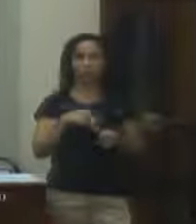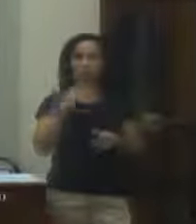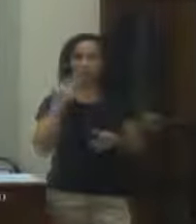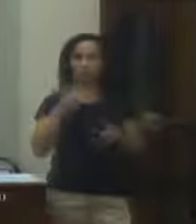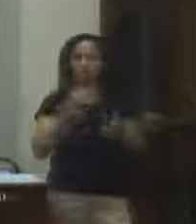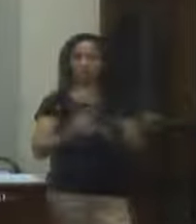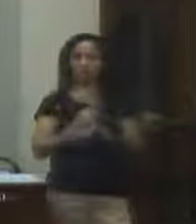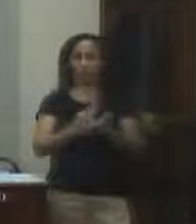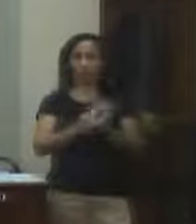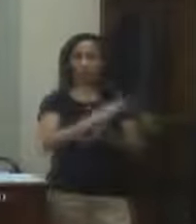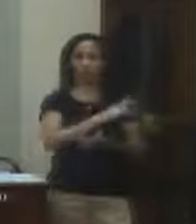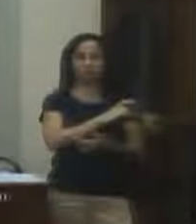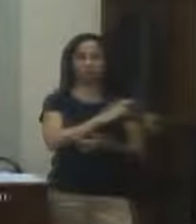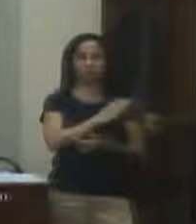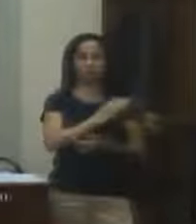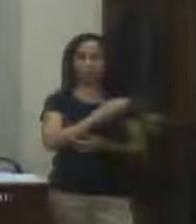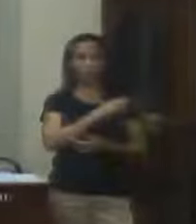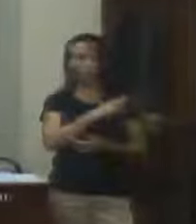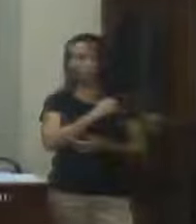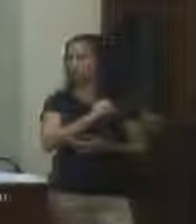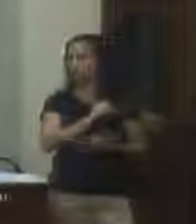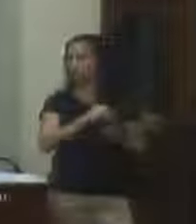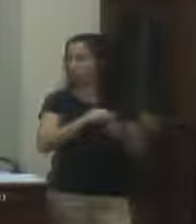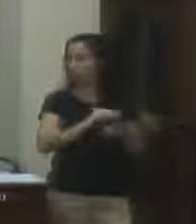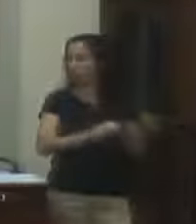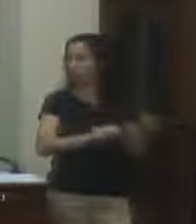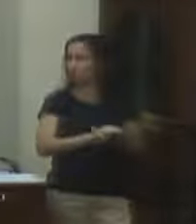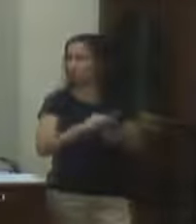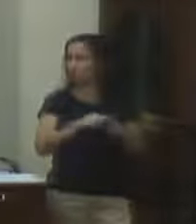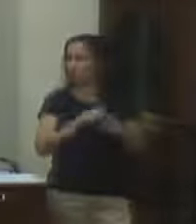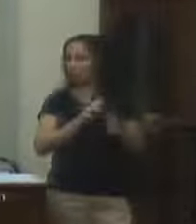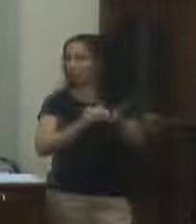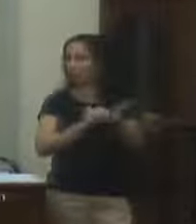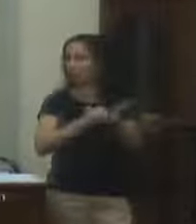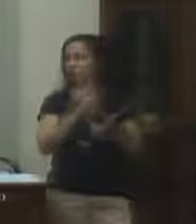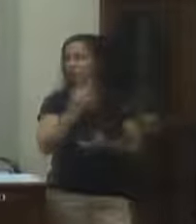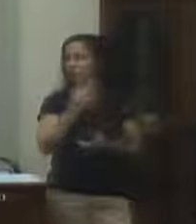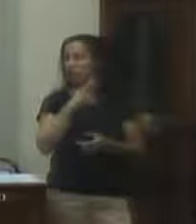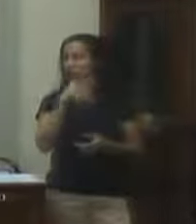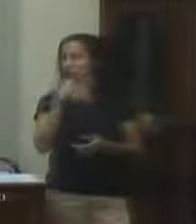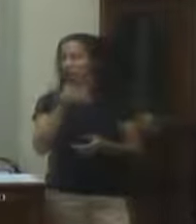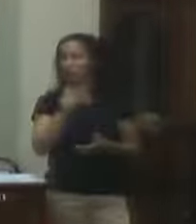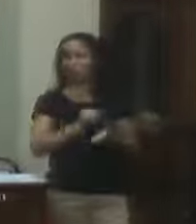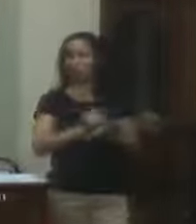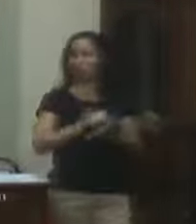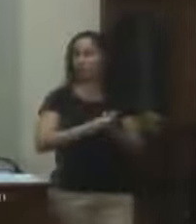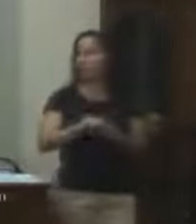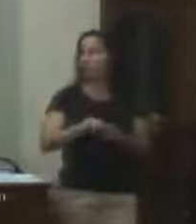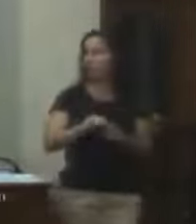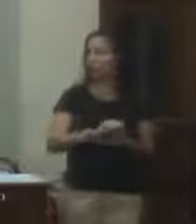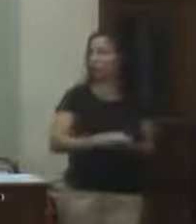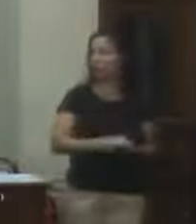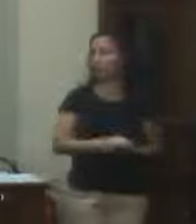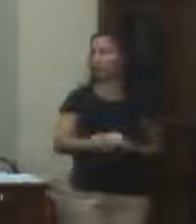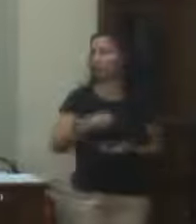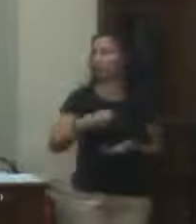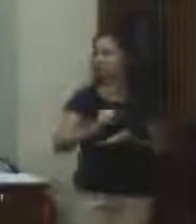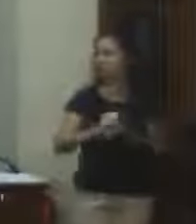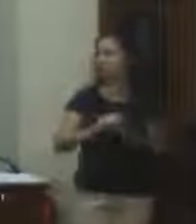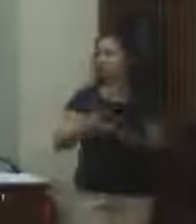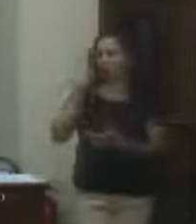aos recursos. Todos os recursos, só faltam 2, de todos os autuados estão aqui, que eu vou